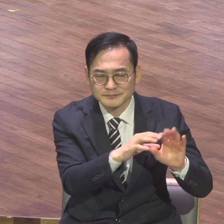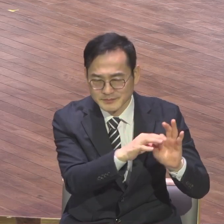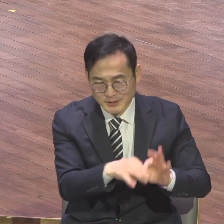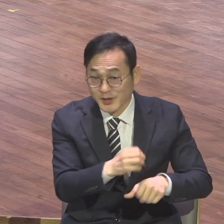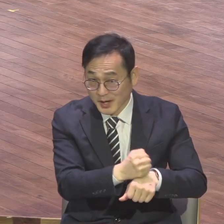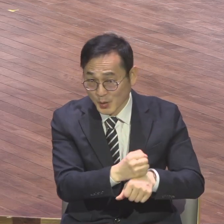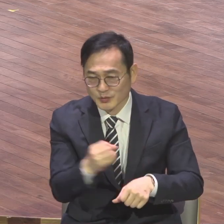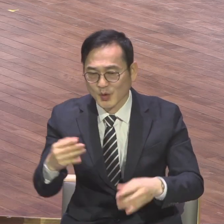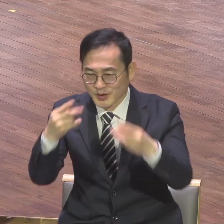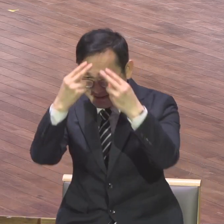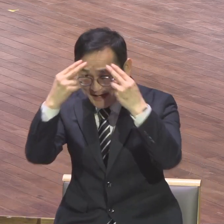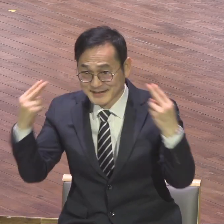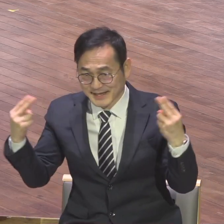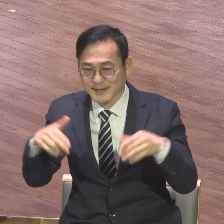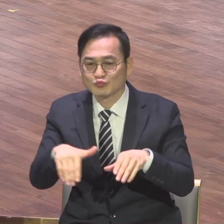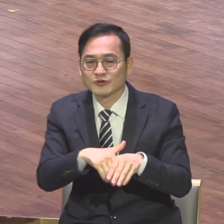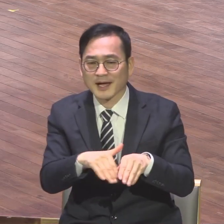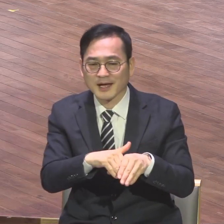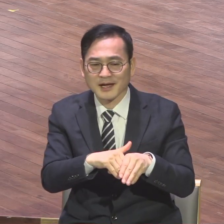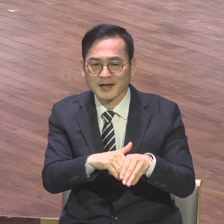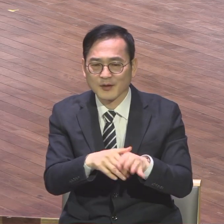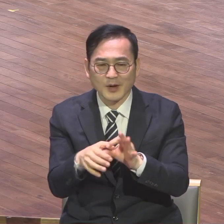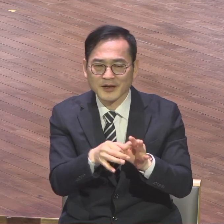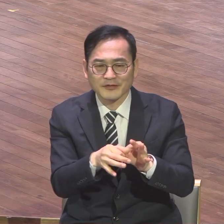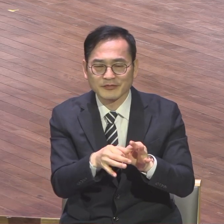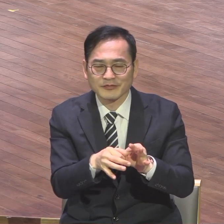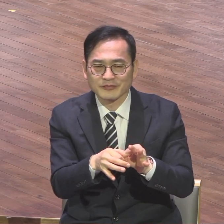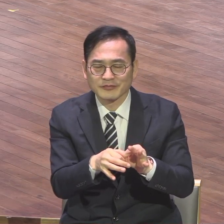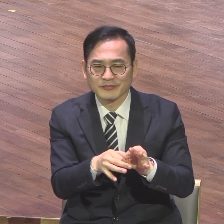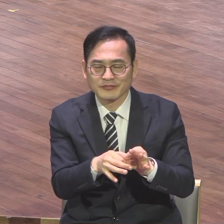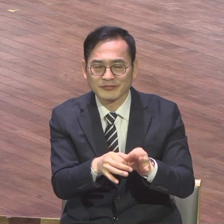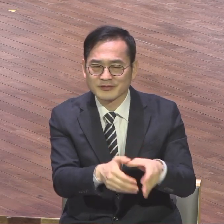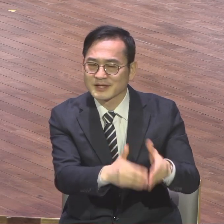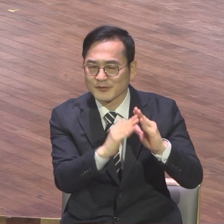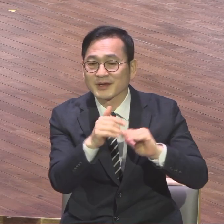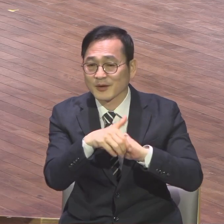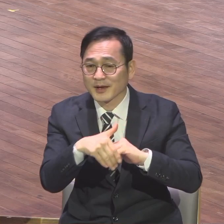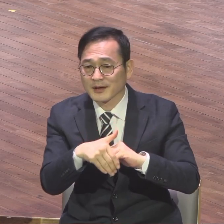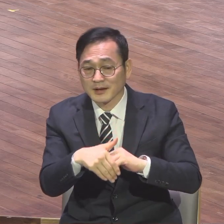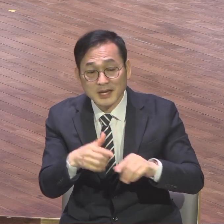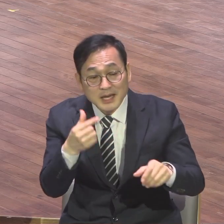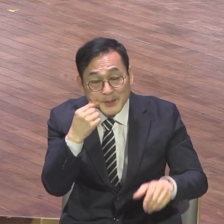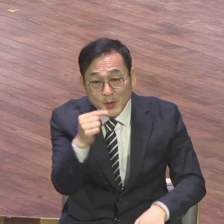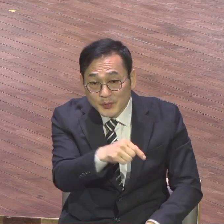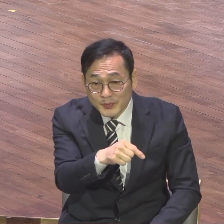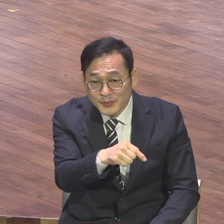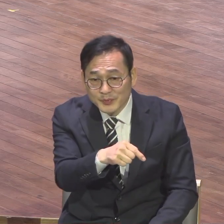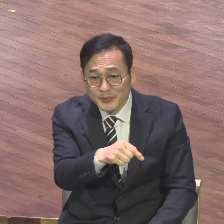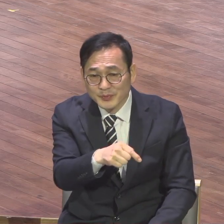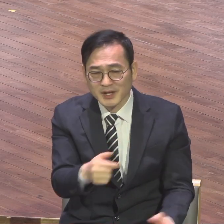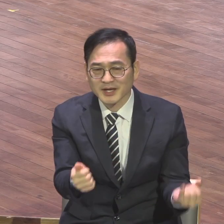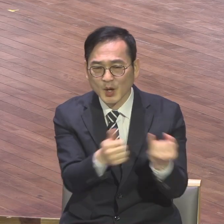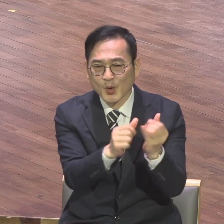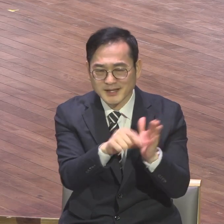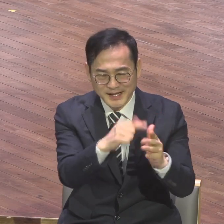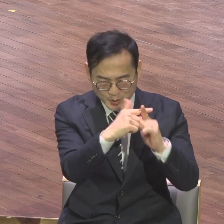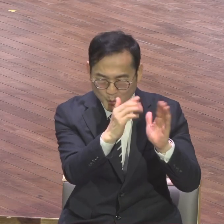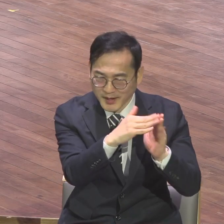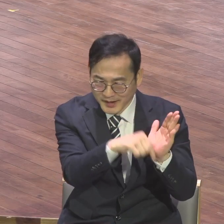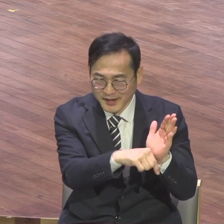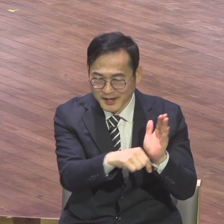장례 문화 설립해 봅니다. 그게 무슨 말인가 하면, 일본은 무조건 예배는, 결혼식은